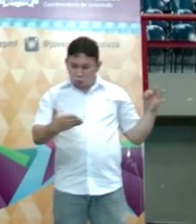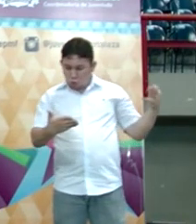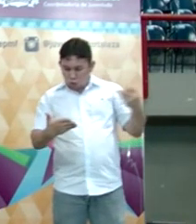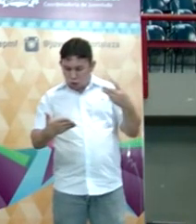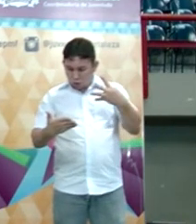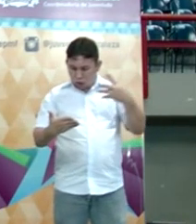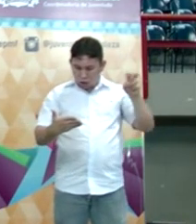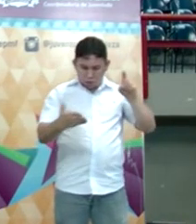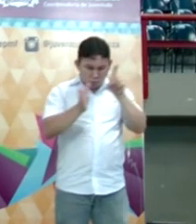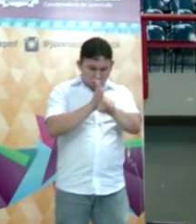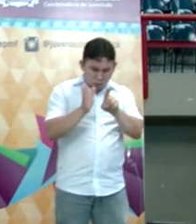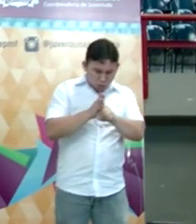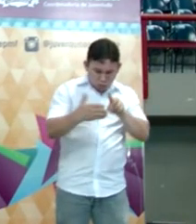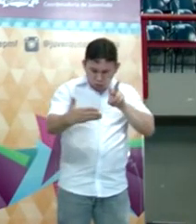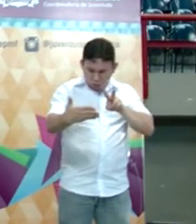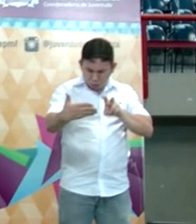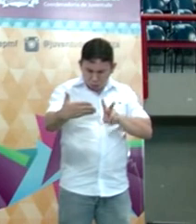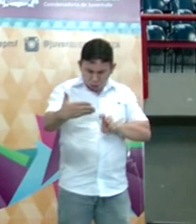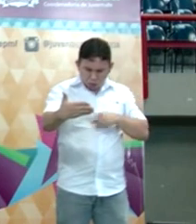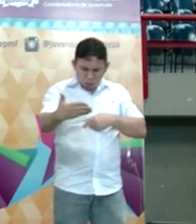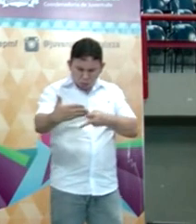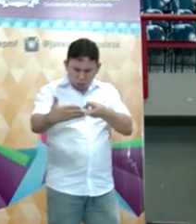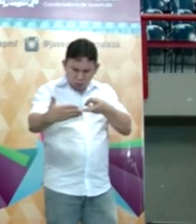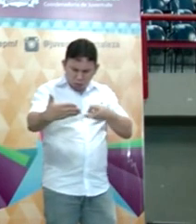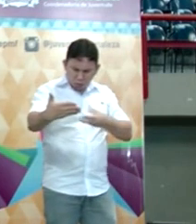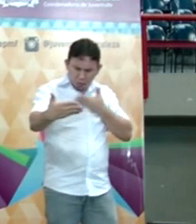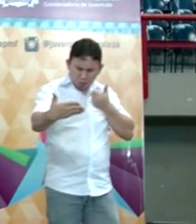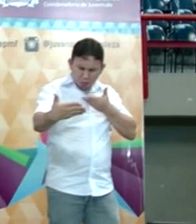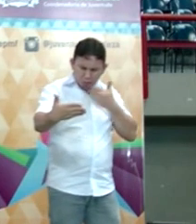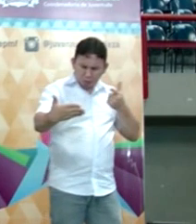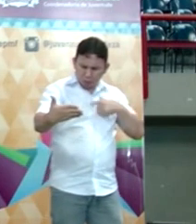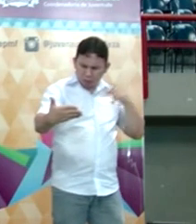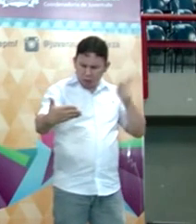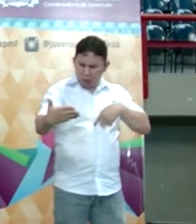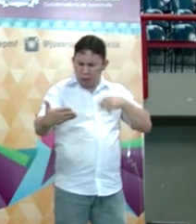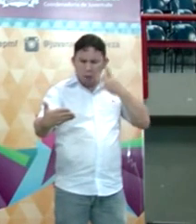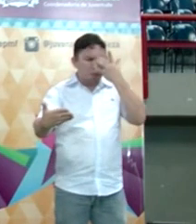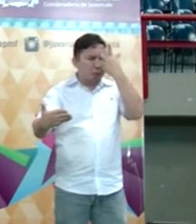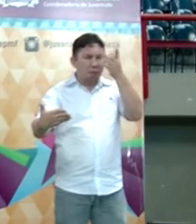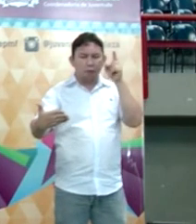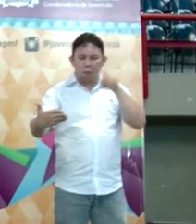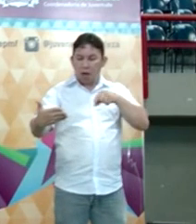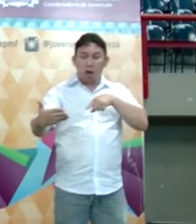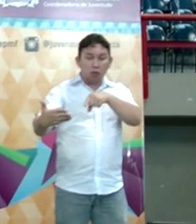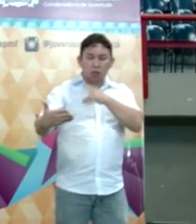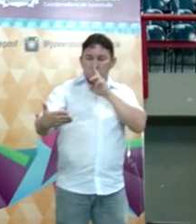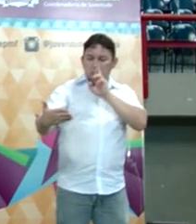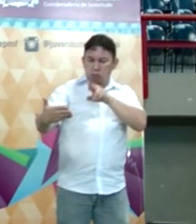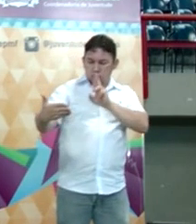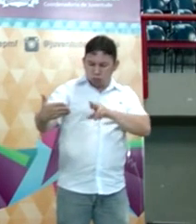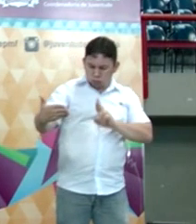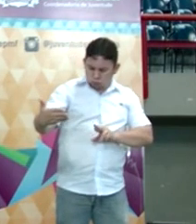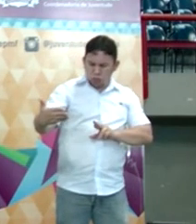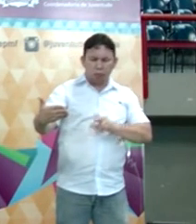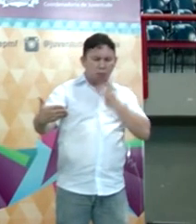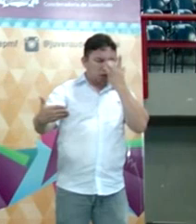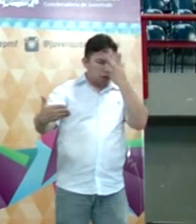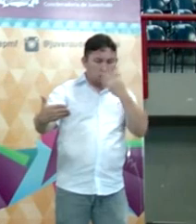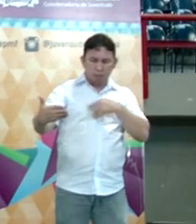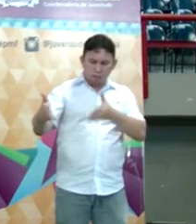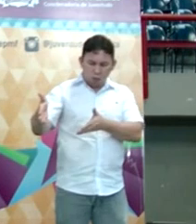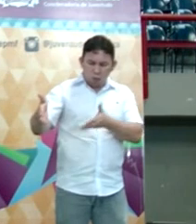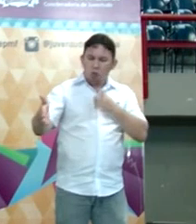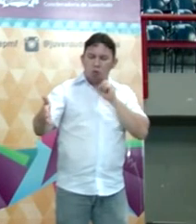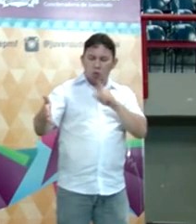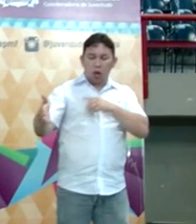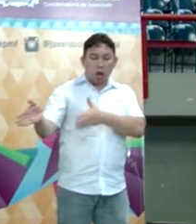olhada geral na prova, você vai tentar verificar aquelas questões que são mais simples. Depois que você resolver as questões mais simples,